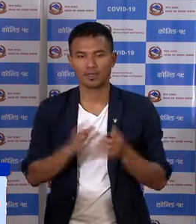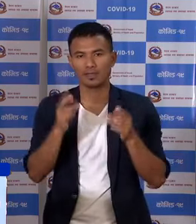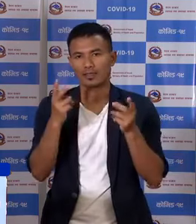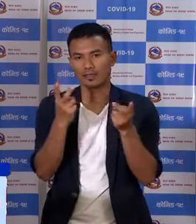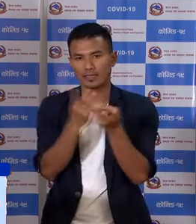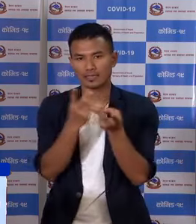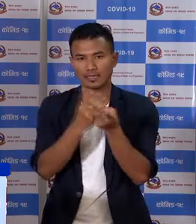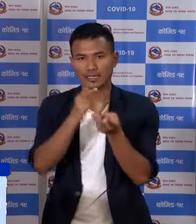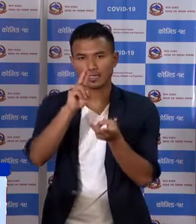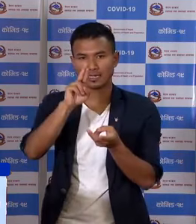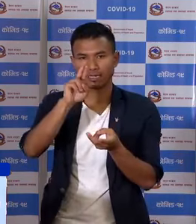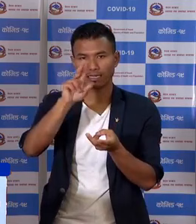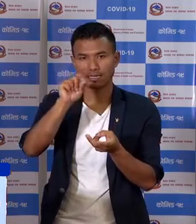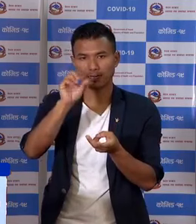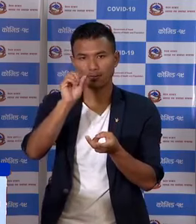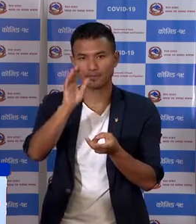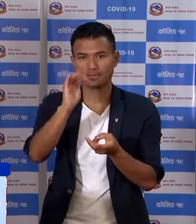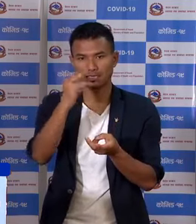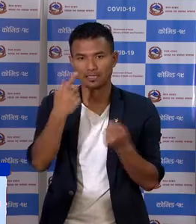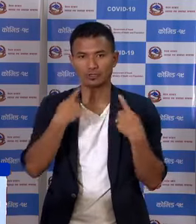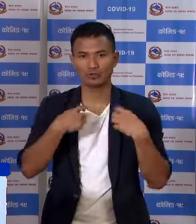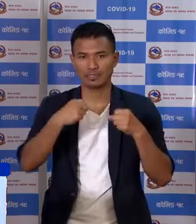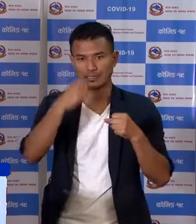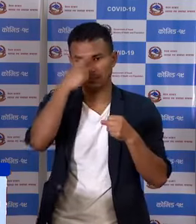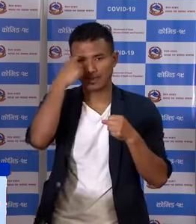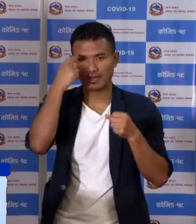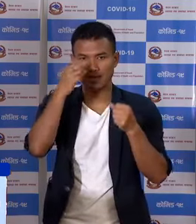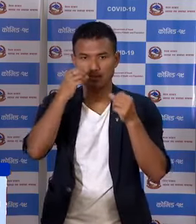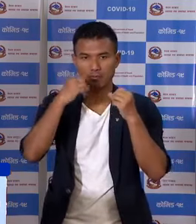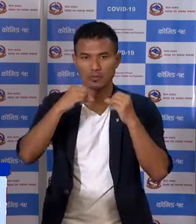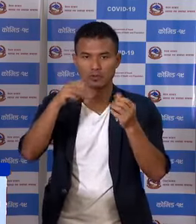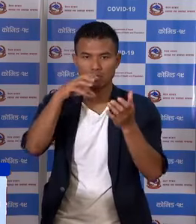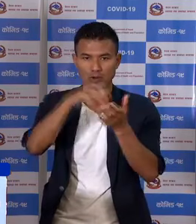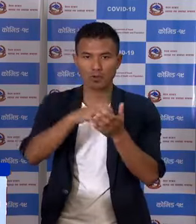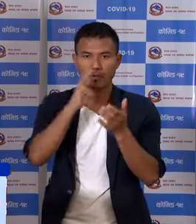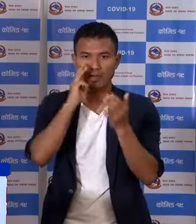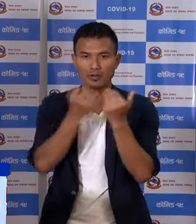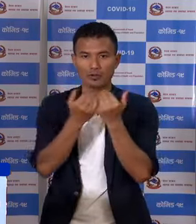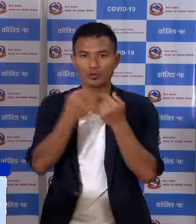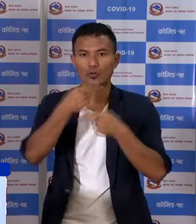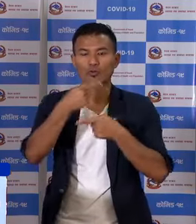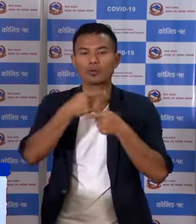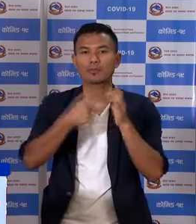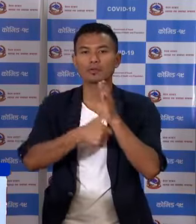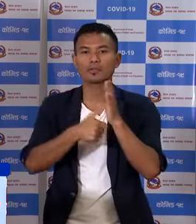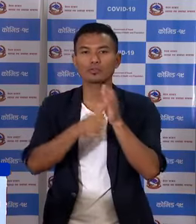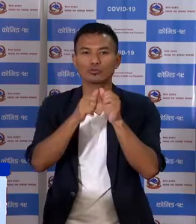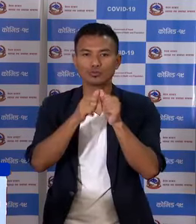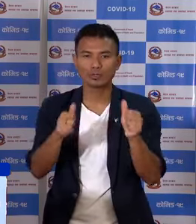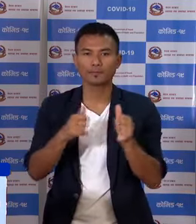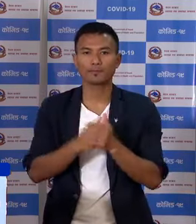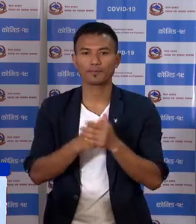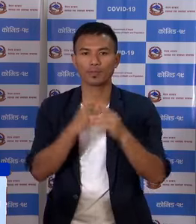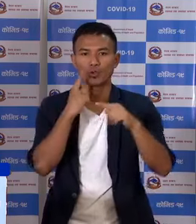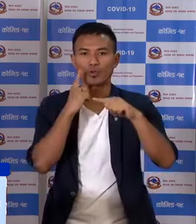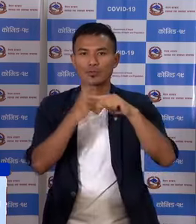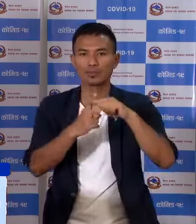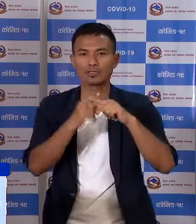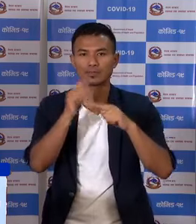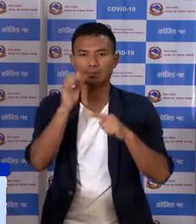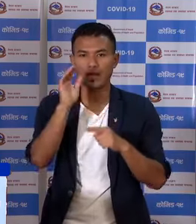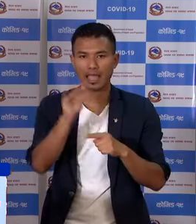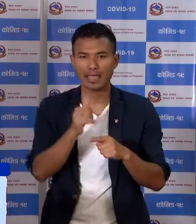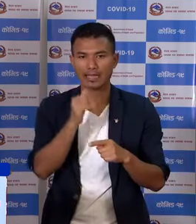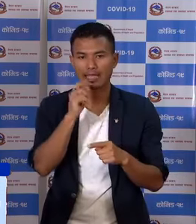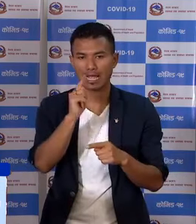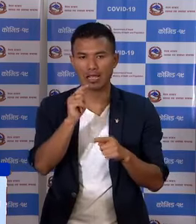गरी राप्ति स्वास्ते बिज्ञान पर्ति स्ठान मा गरी एको नमुना परिक्षेन मा पोजेटिव आउनु